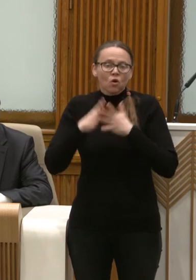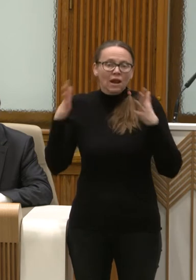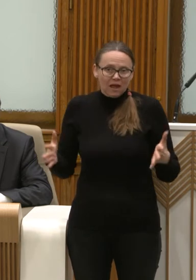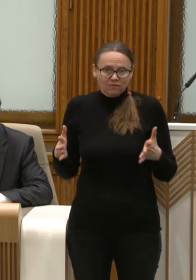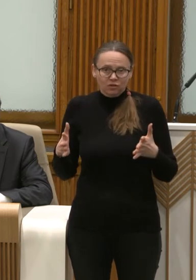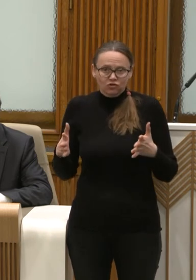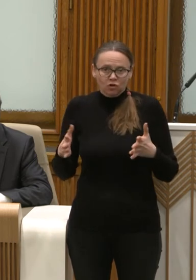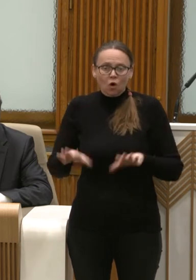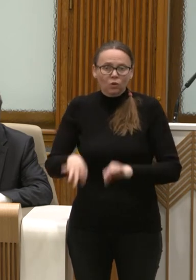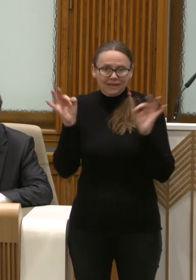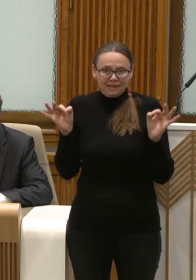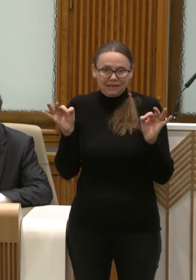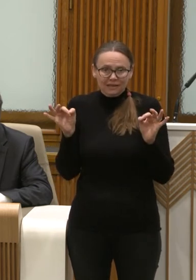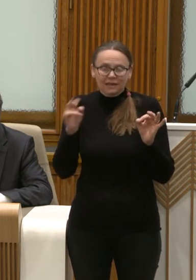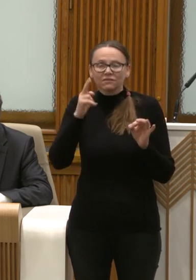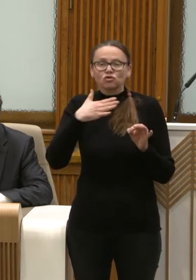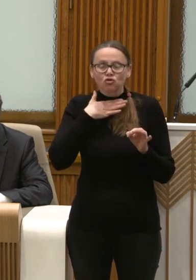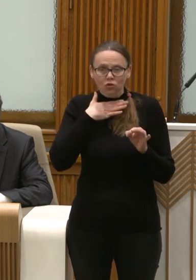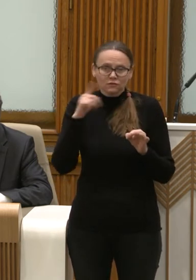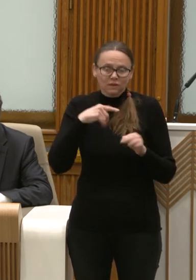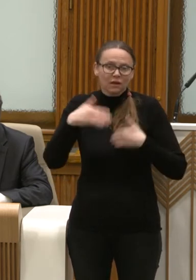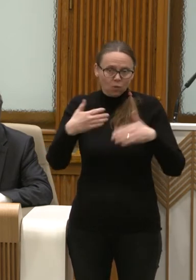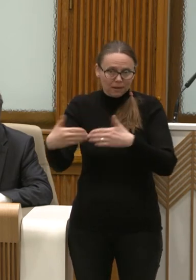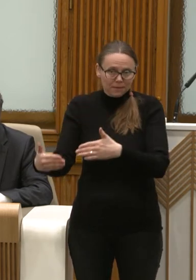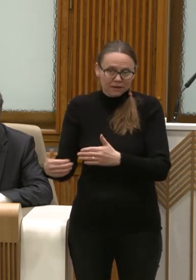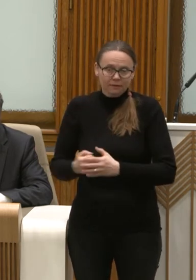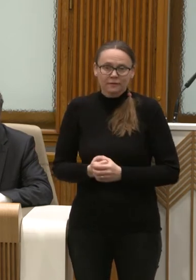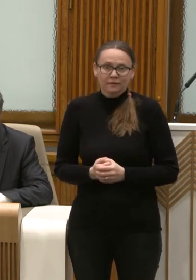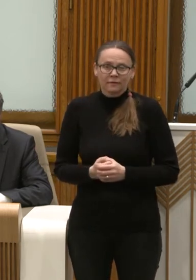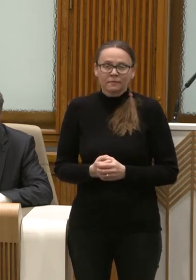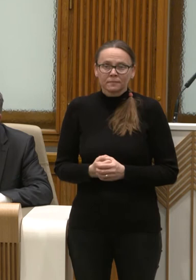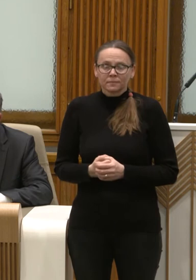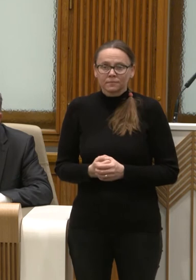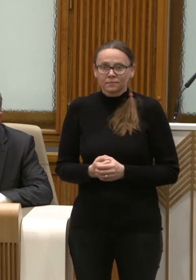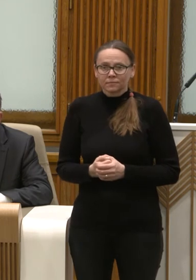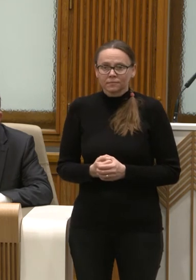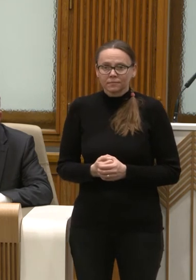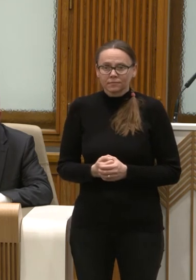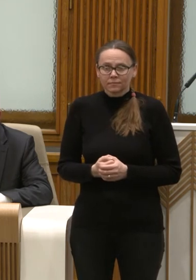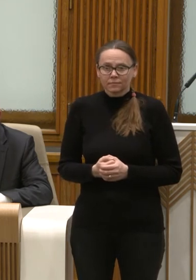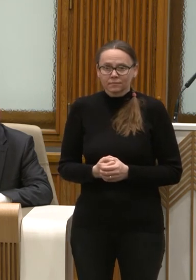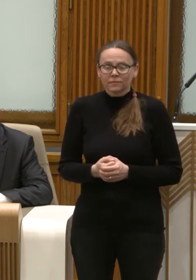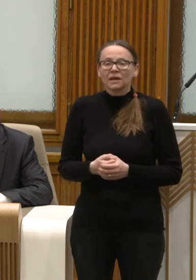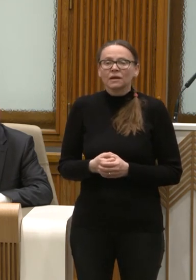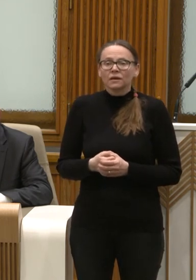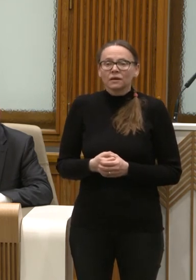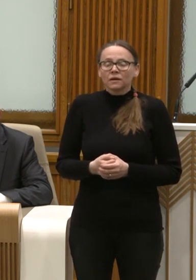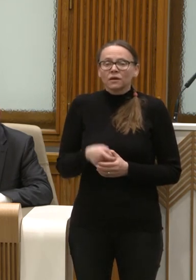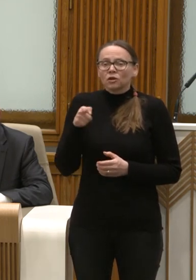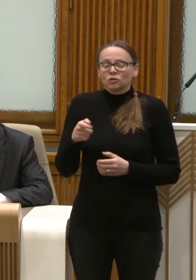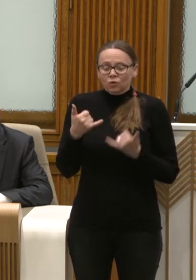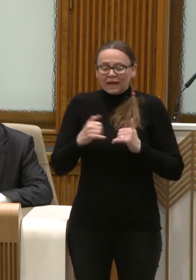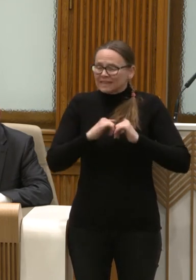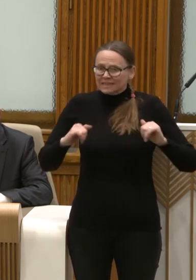največ odkritih v šolstvu in tako naprej. Tako da je to pač izredno to, kar